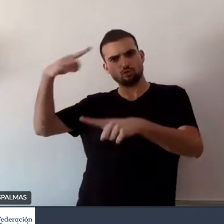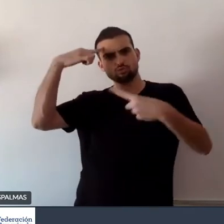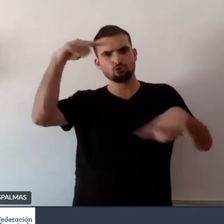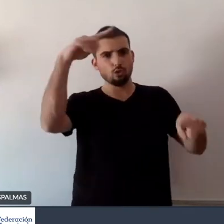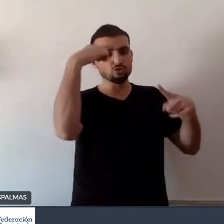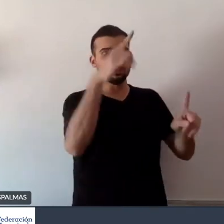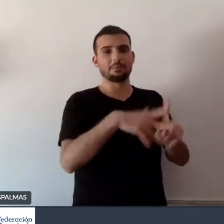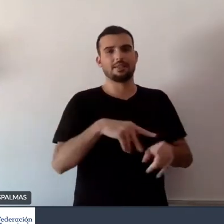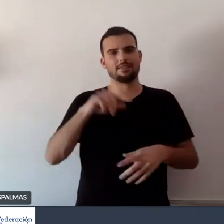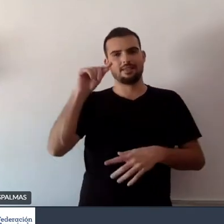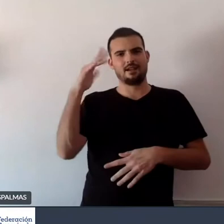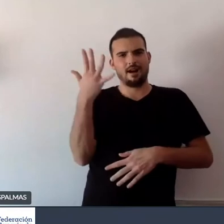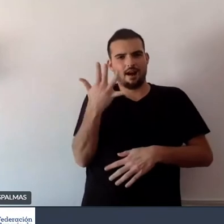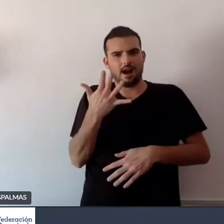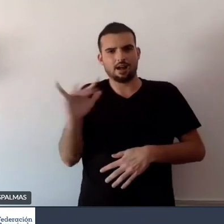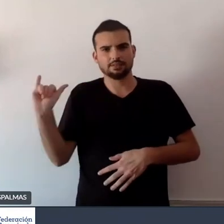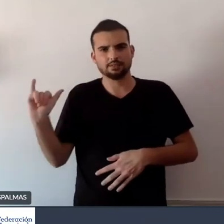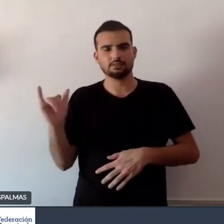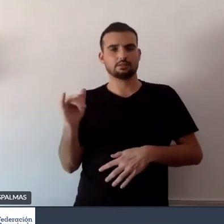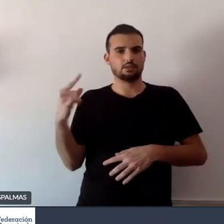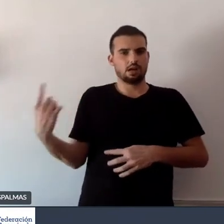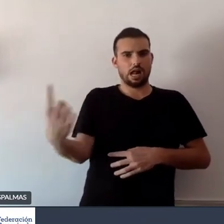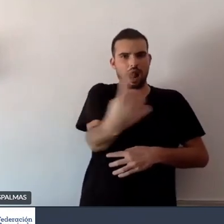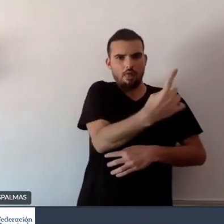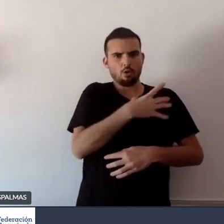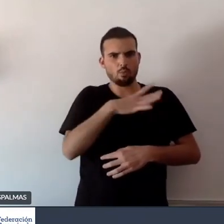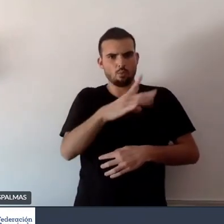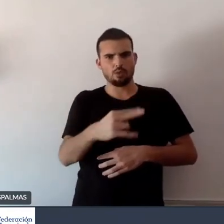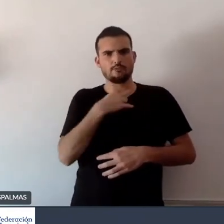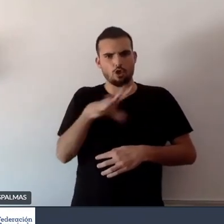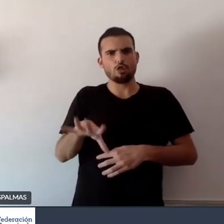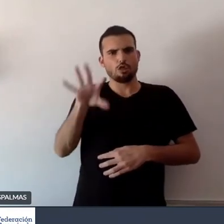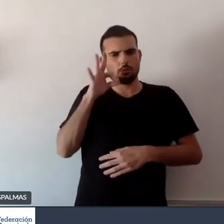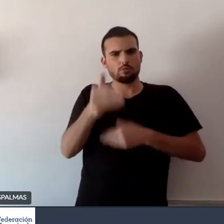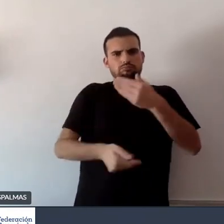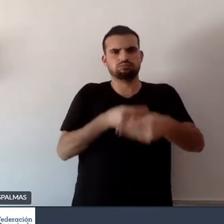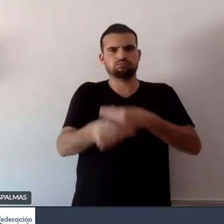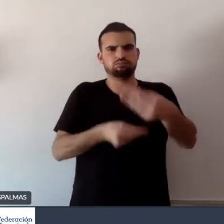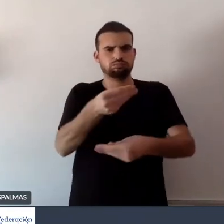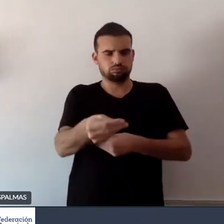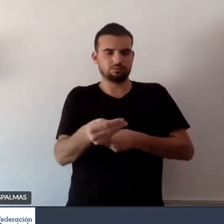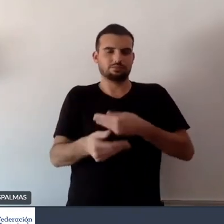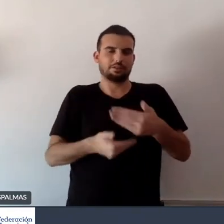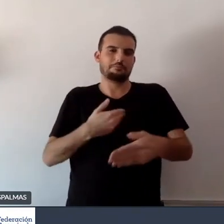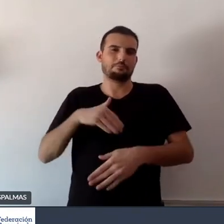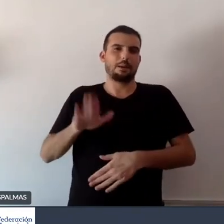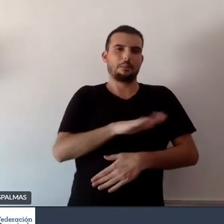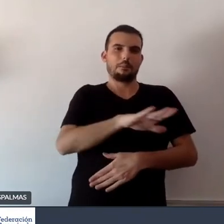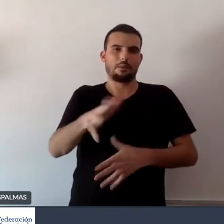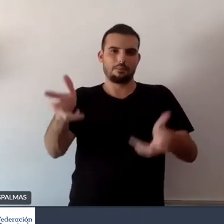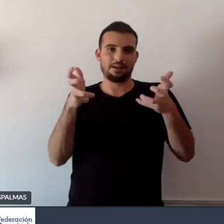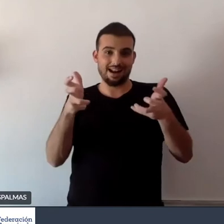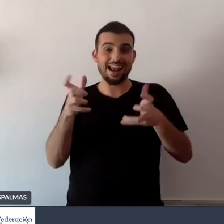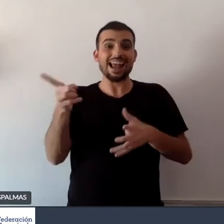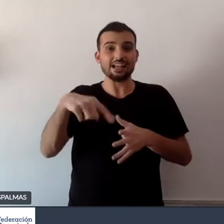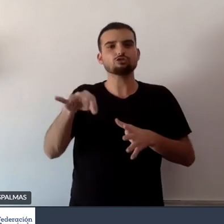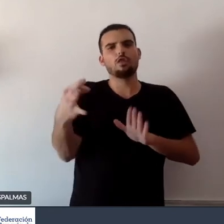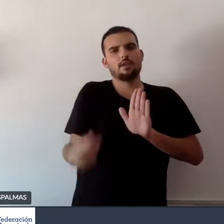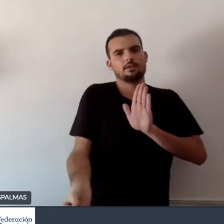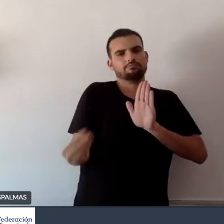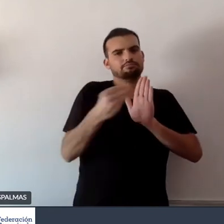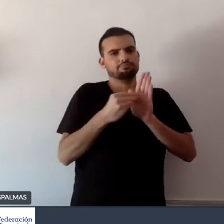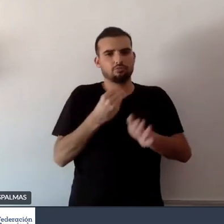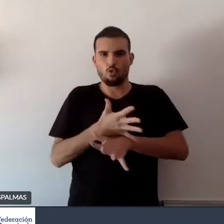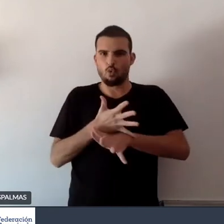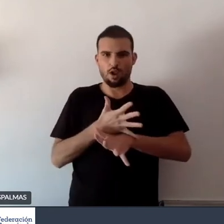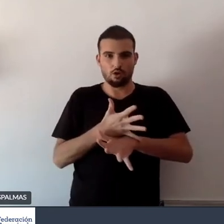en su técnica individual y en su capacidad para tomar decisiones. Esas situaciones de extrajuego debemos fomentarlas, deben formar parte de nuestro juego y ser capaces